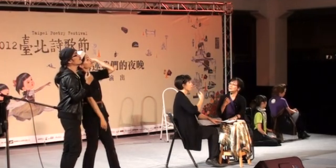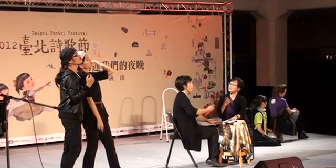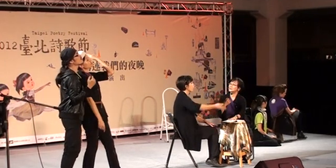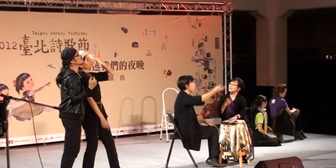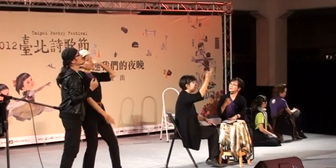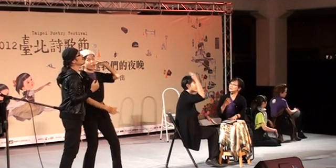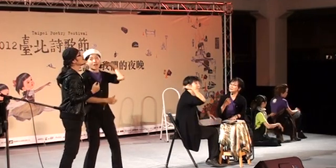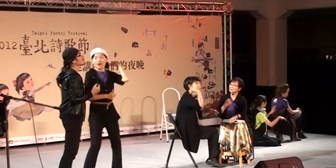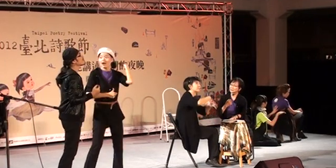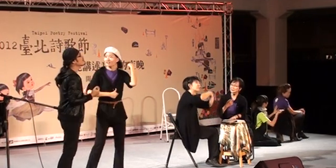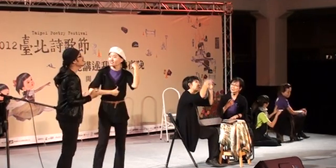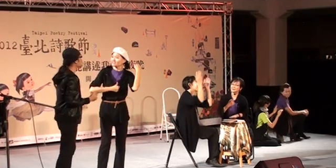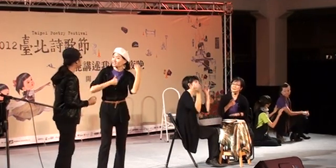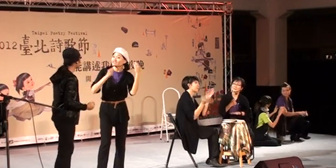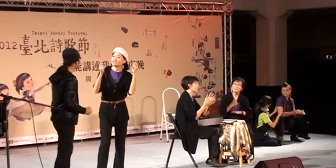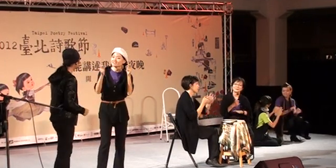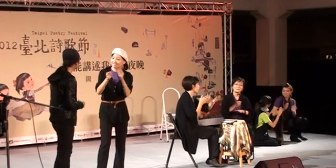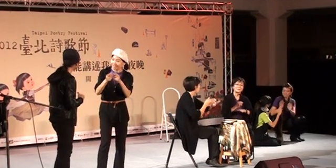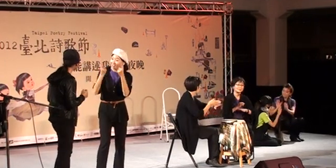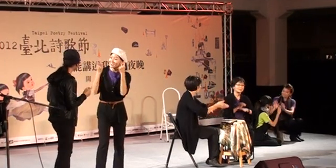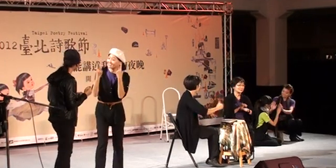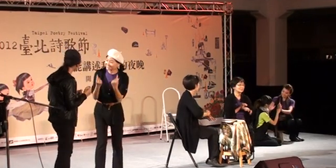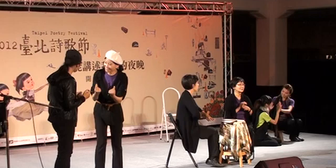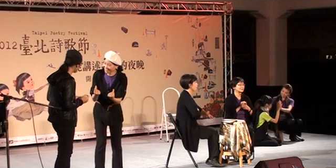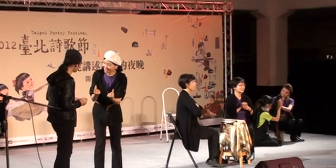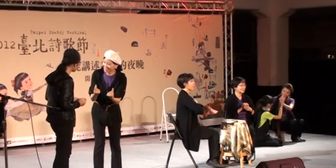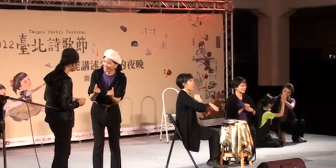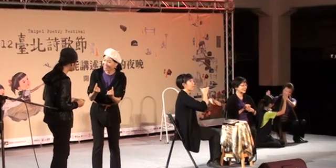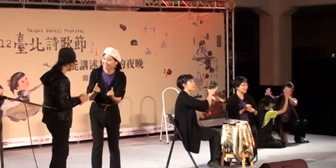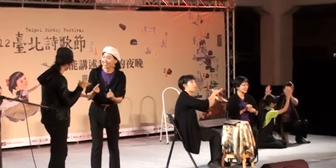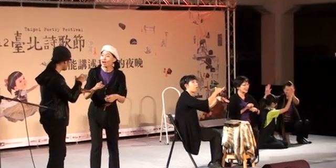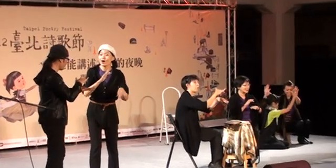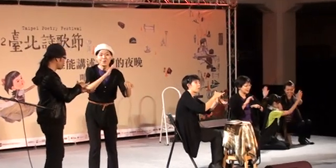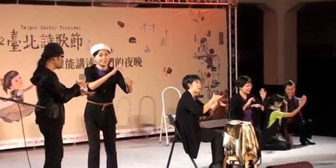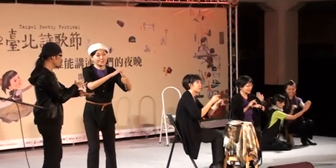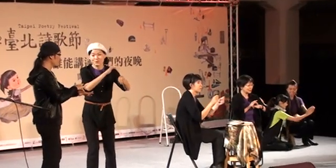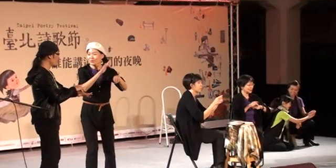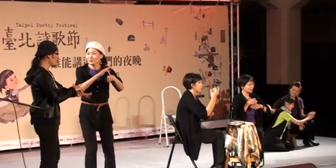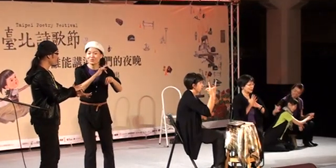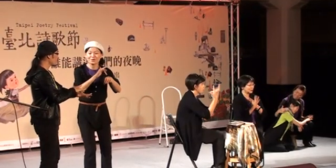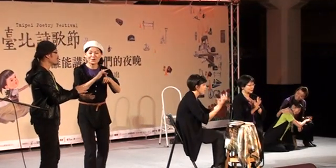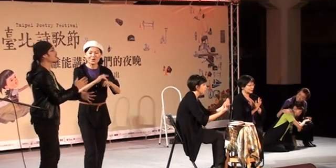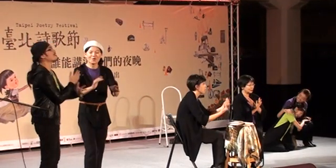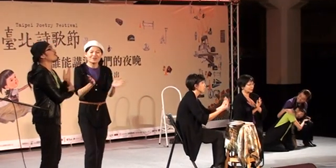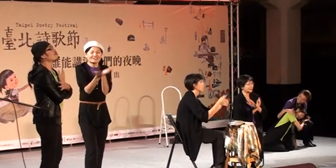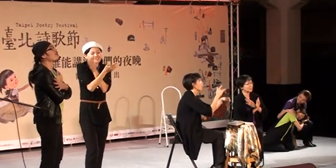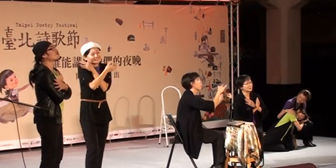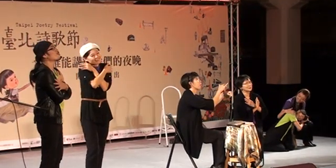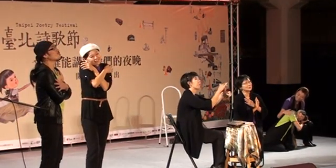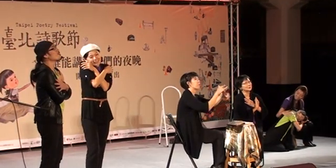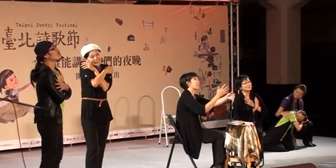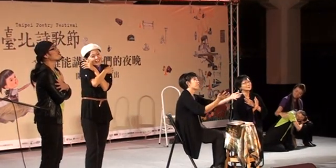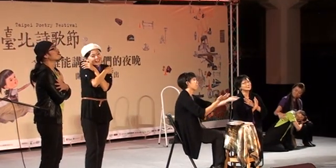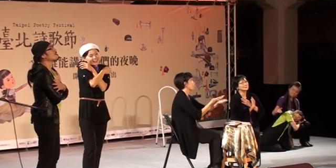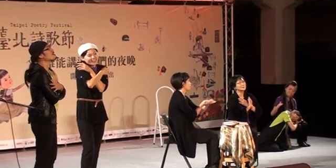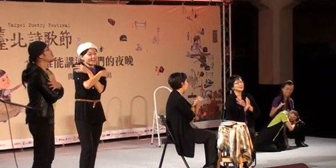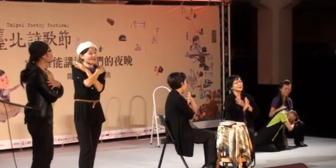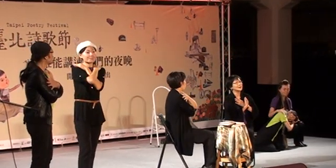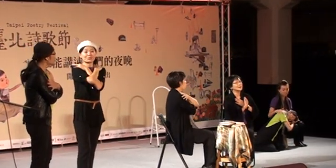是曾经何其真实贴近，可触摸可环抱的拥有，